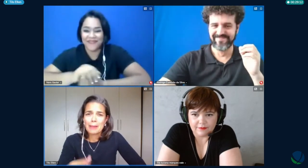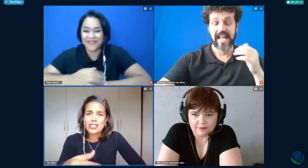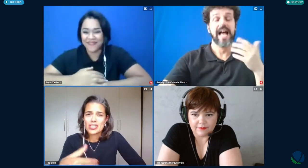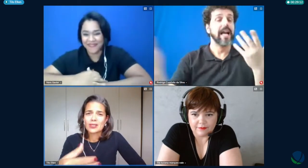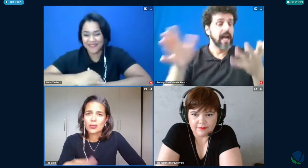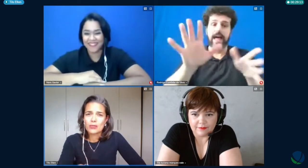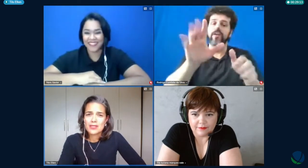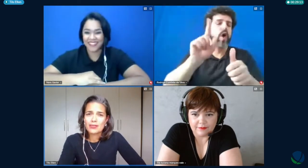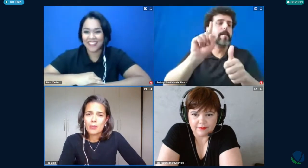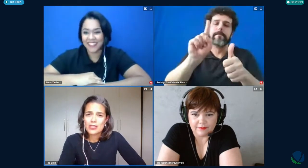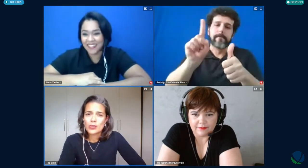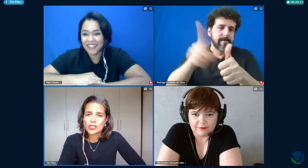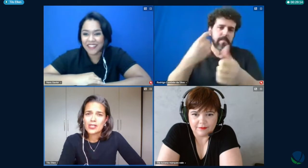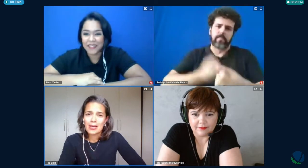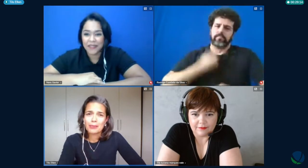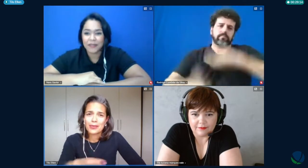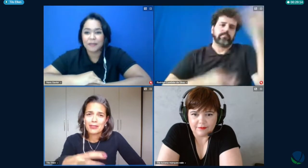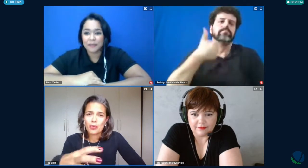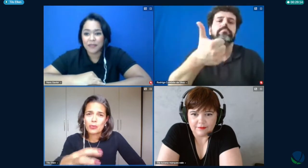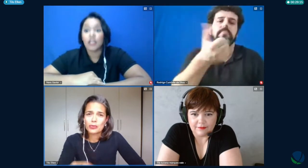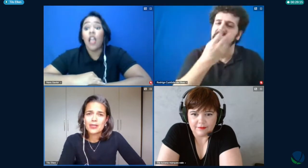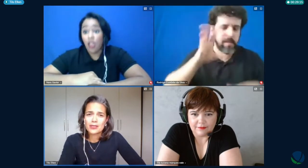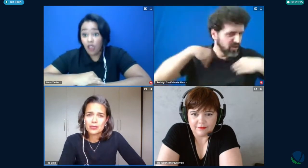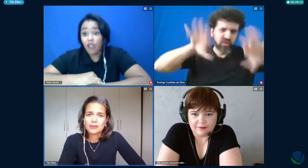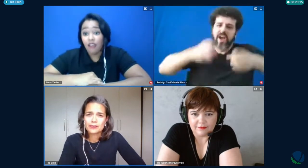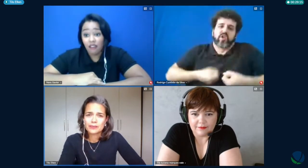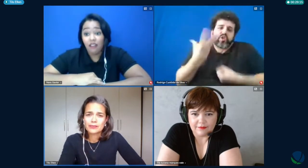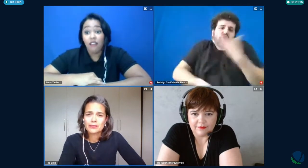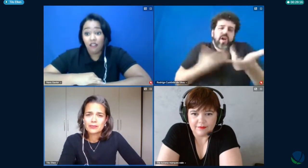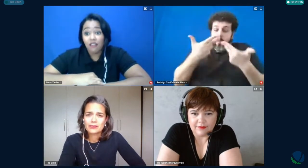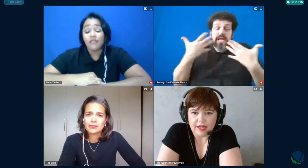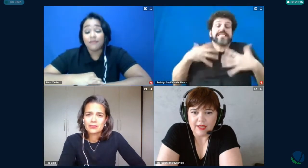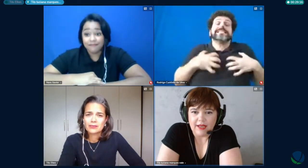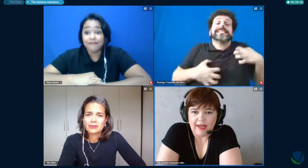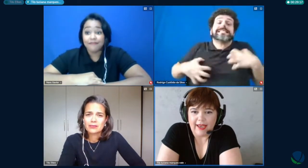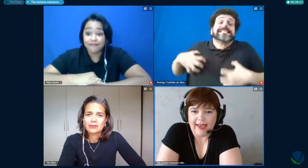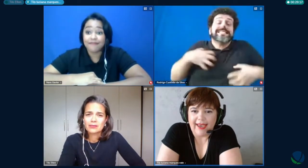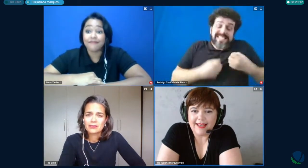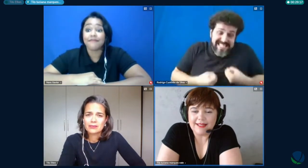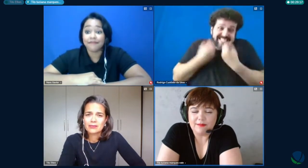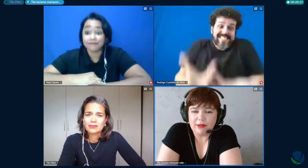também acabei tirando algumas informações de lá, porque ficou muito denso.